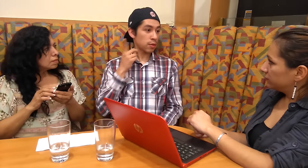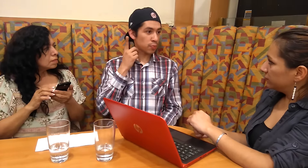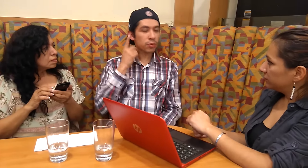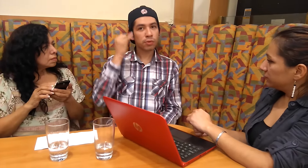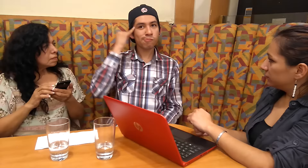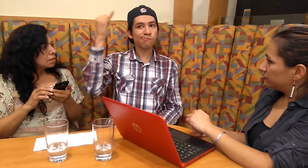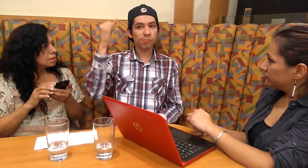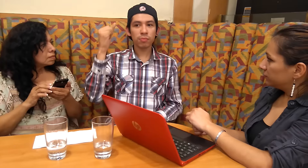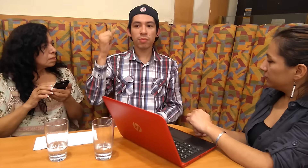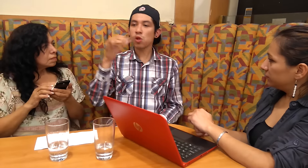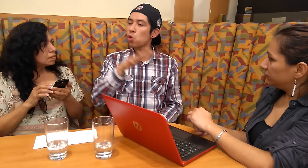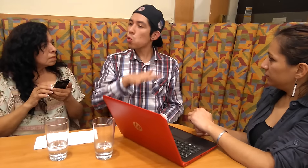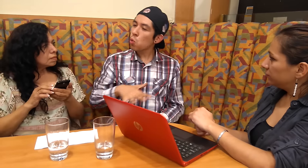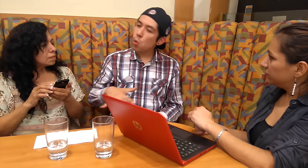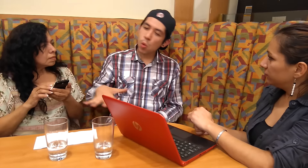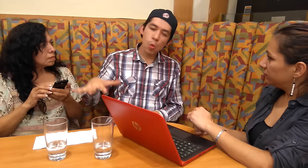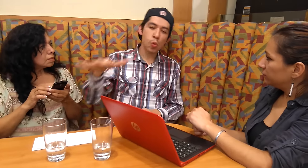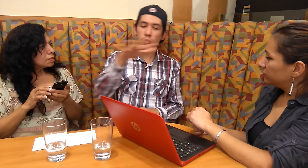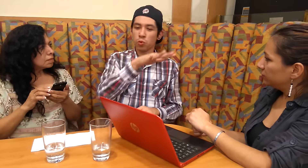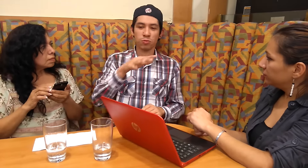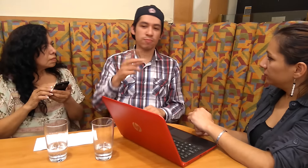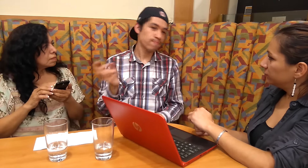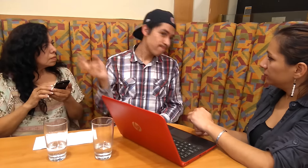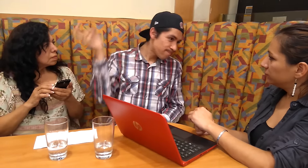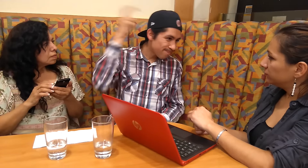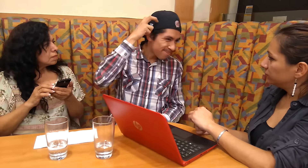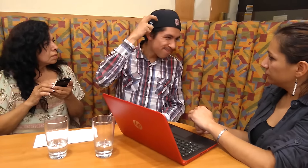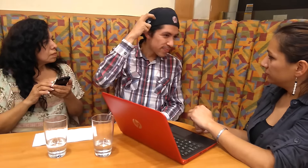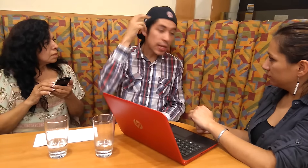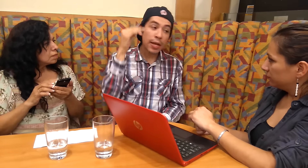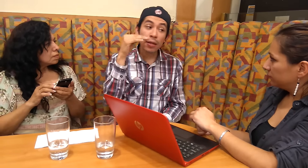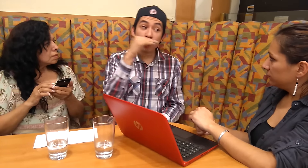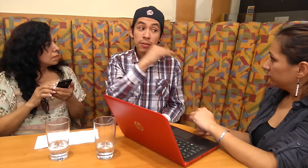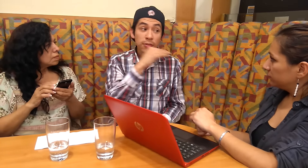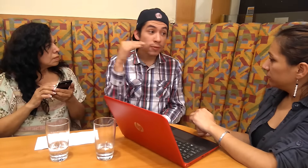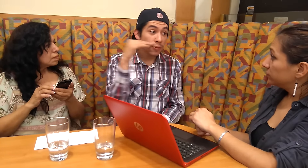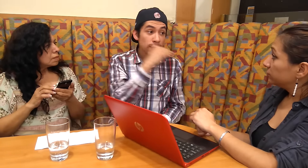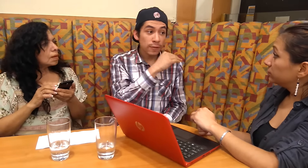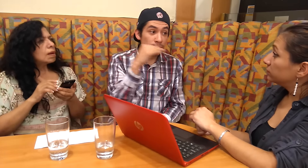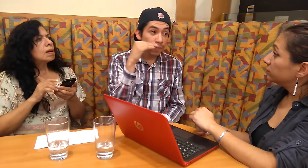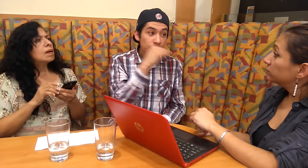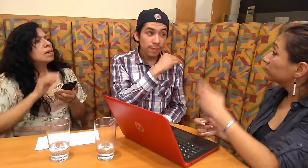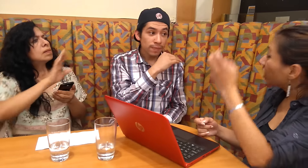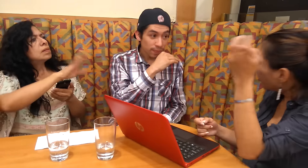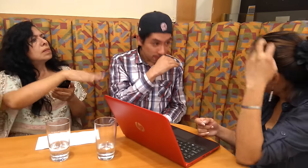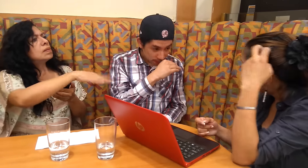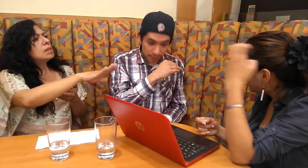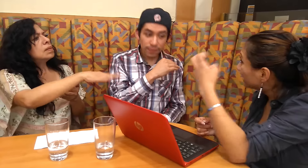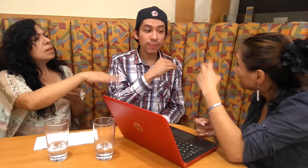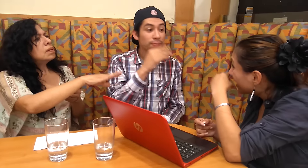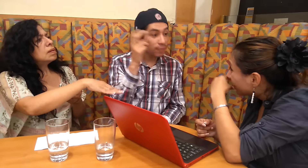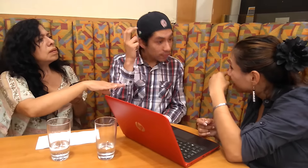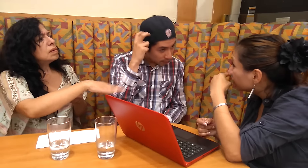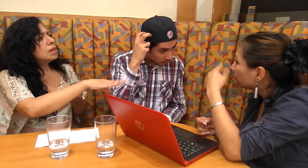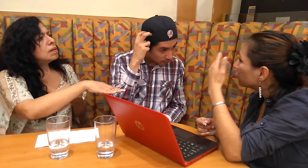Si descubren que el bebé es sordo, esa iniciativa dicen que al momento de nacer sordo, se